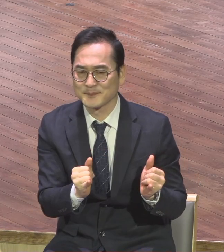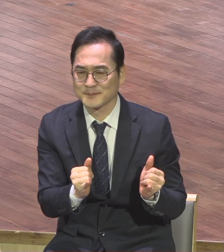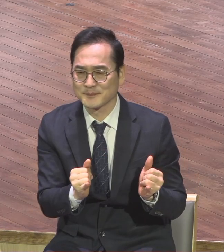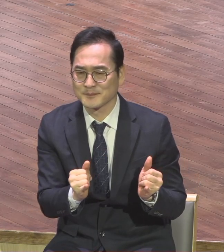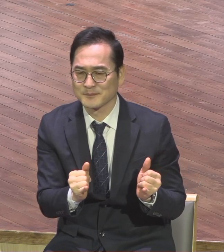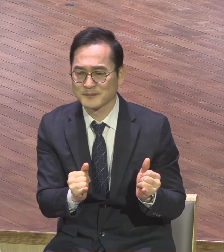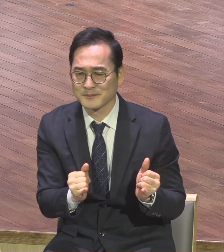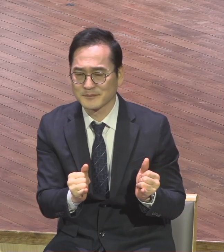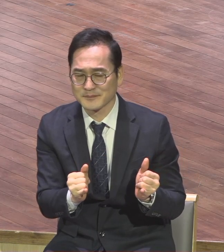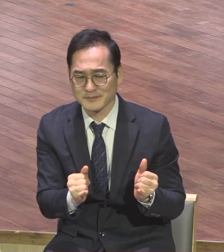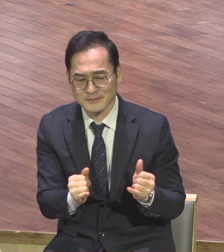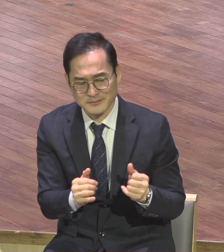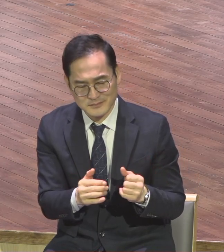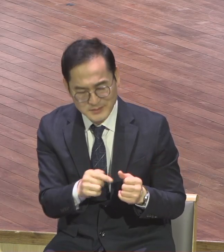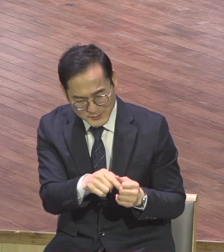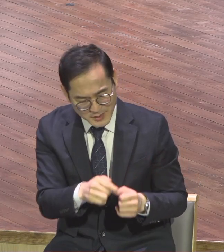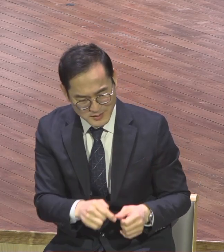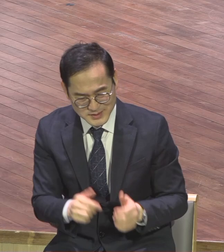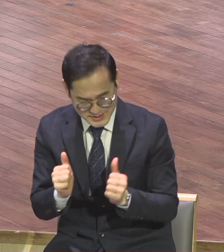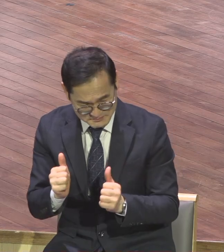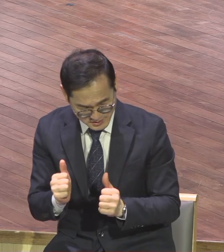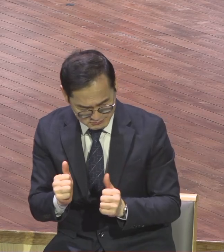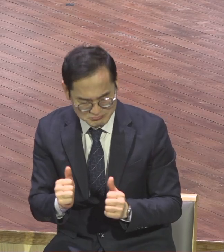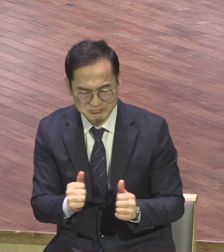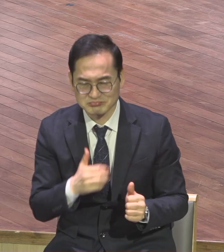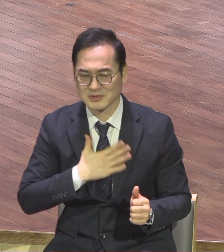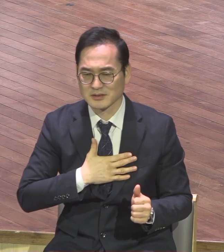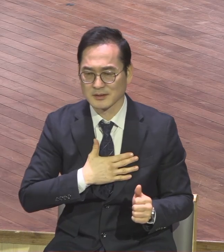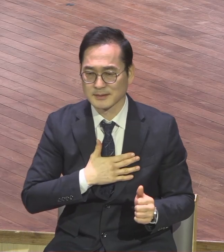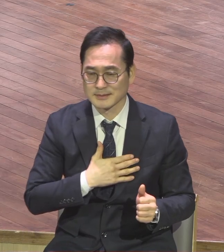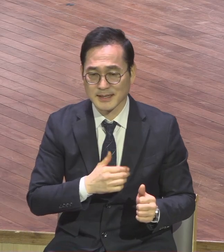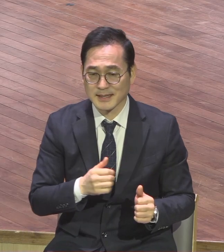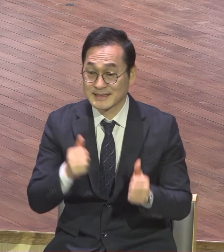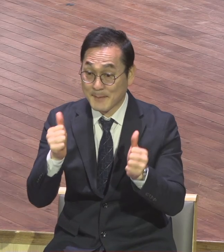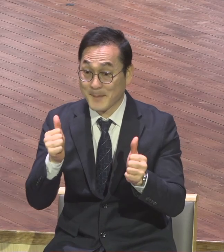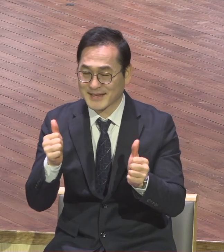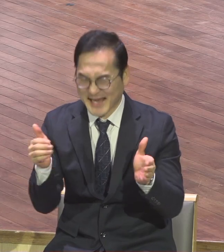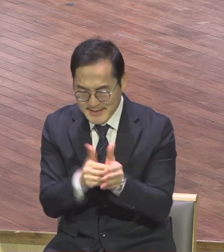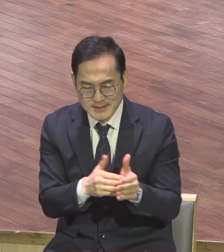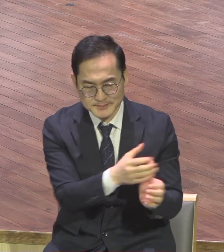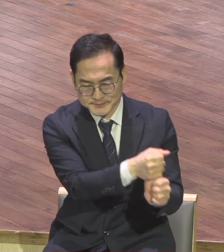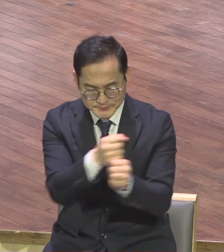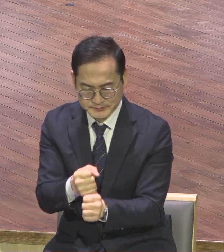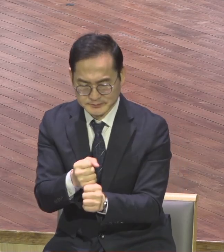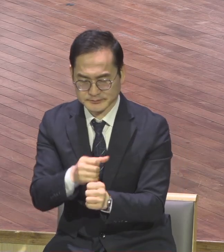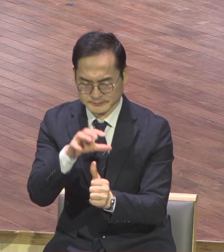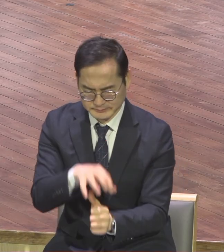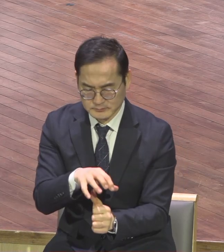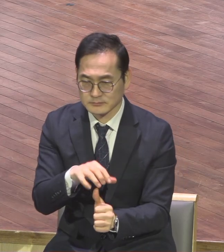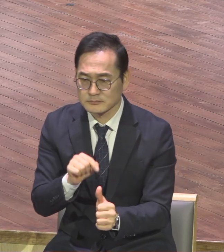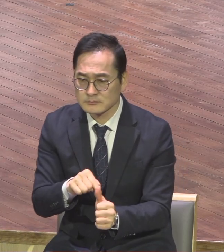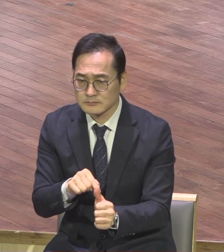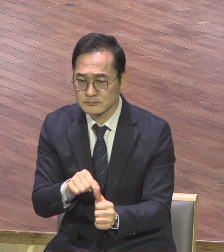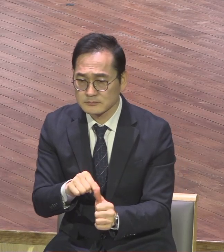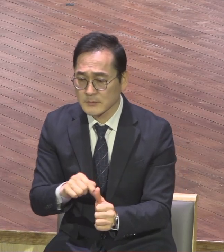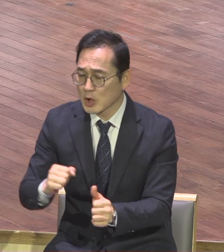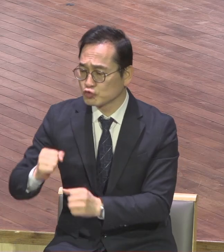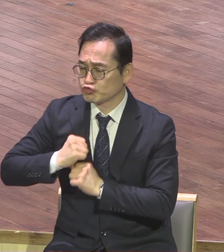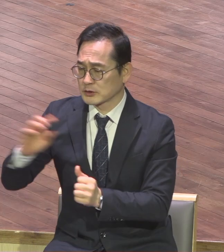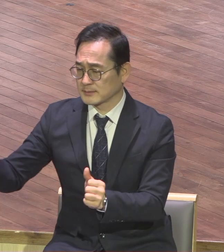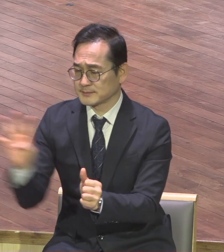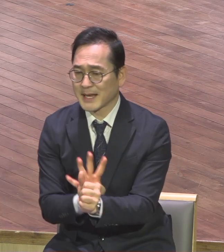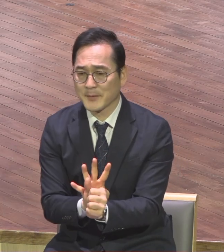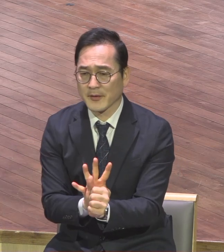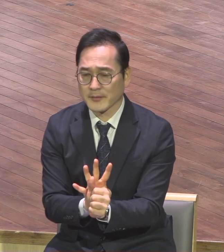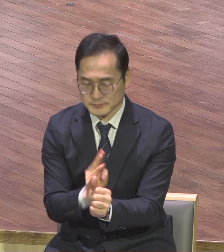치지 못하도록 특별 관리했습니다. 죄수 한 명이 딱 오면 기본적으로 군사 네 명이